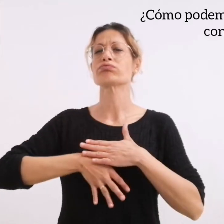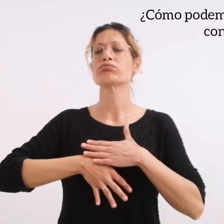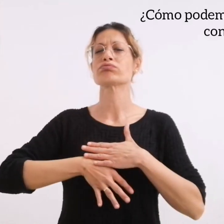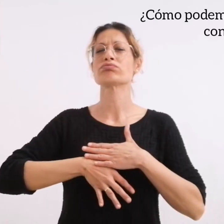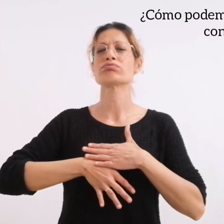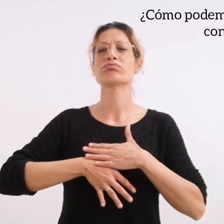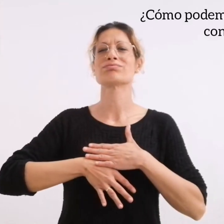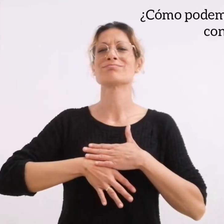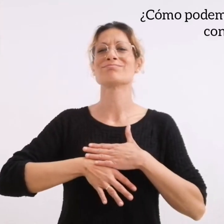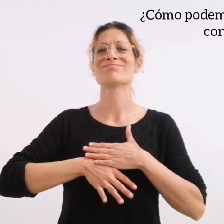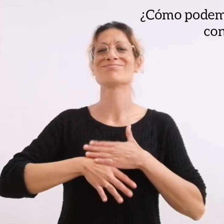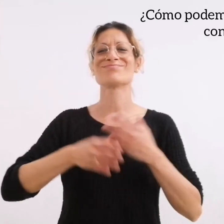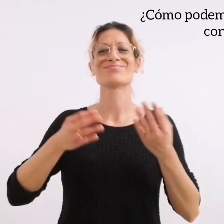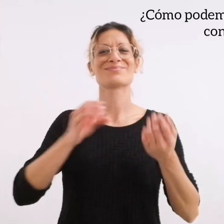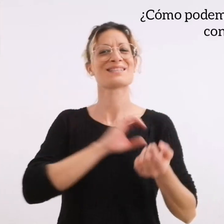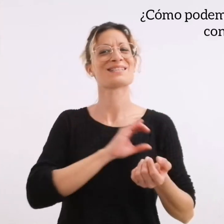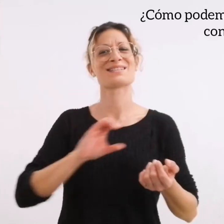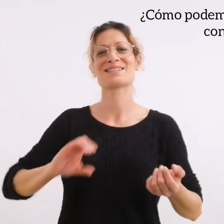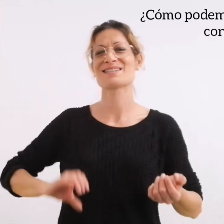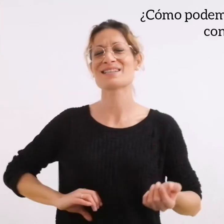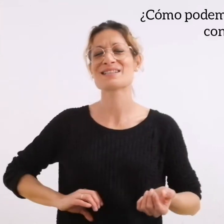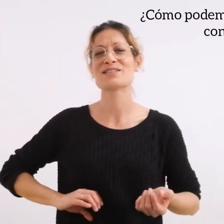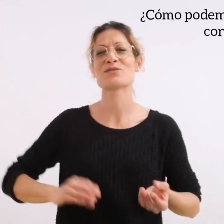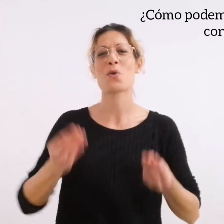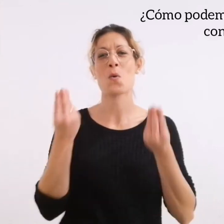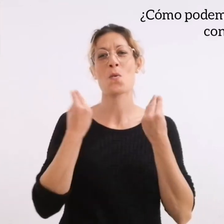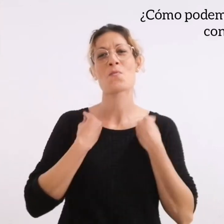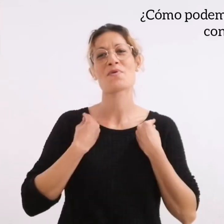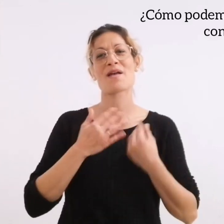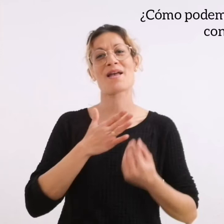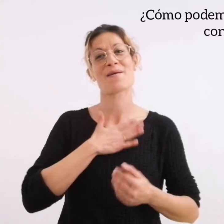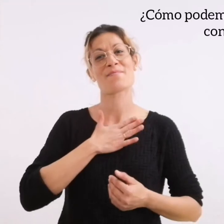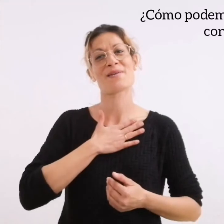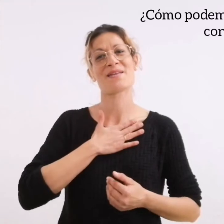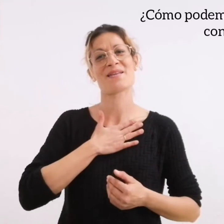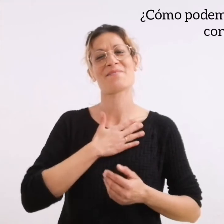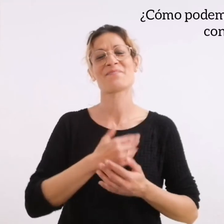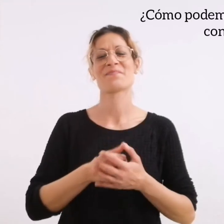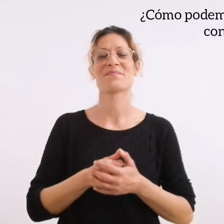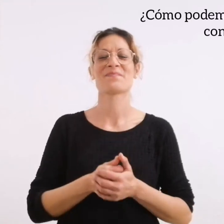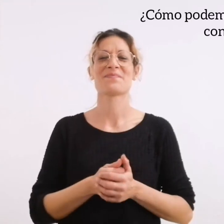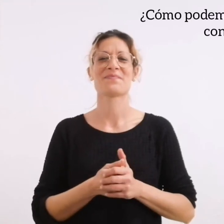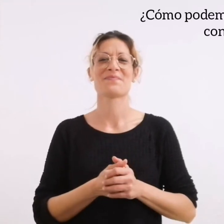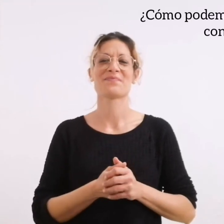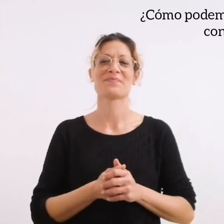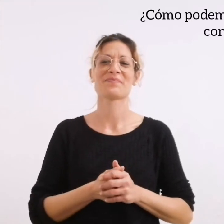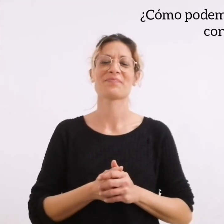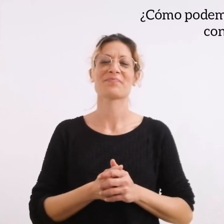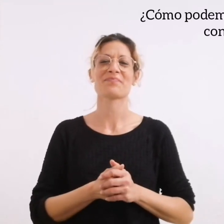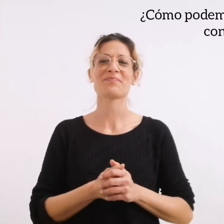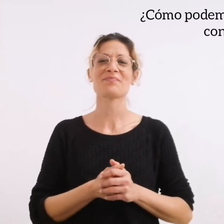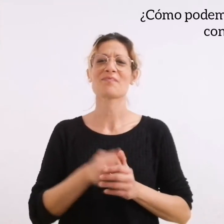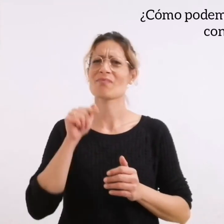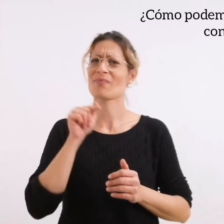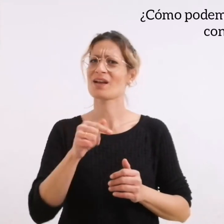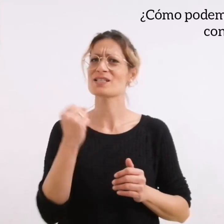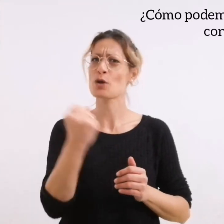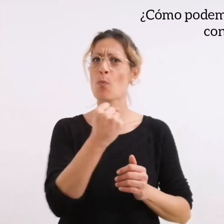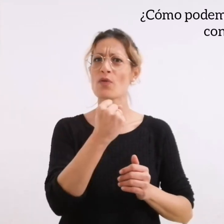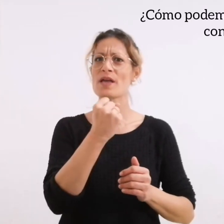2:20. Con Cristo estoy juntamente crucificado y ya no vivo yo, mas vive Cristo en mí. Ese poder no es solo para vencerme a mí mismo,